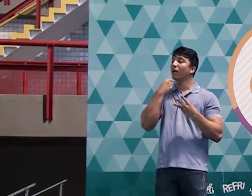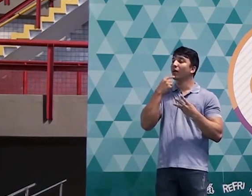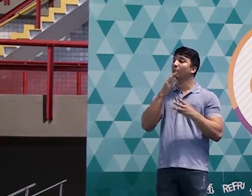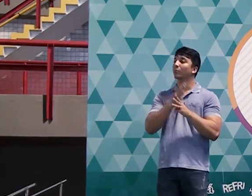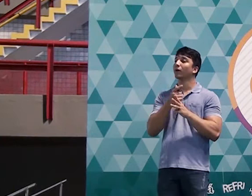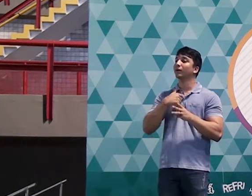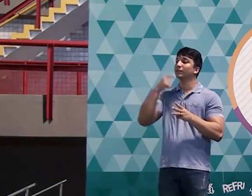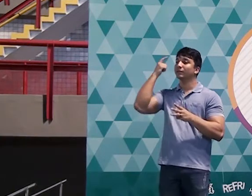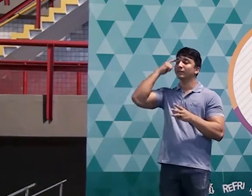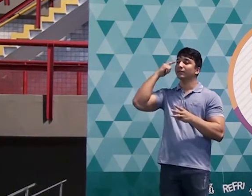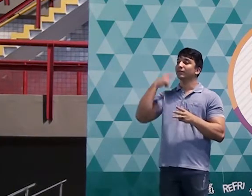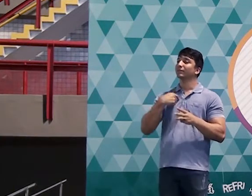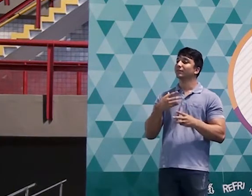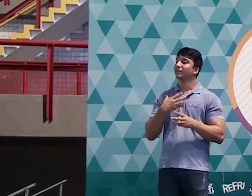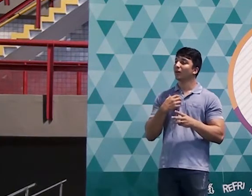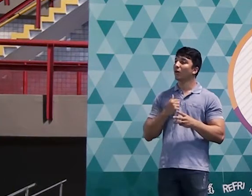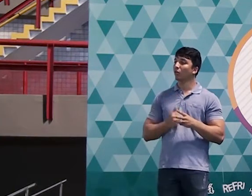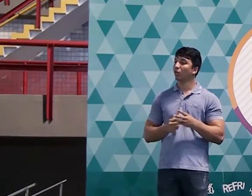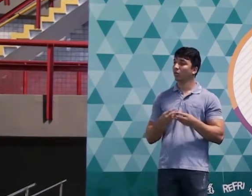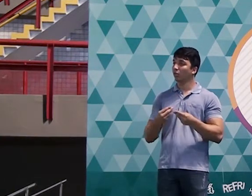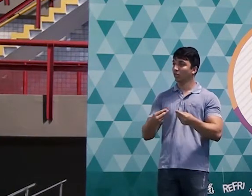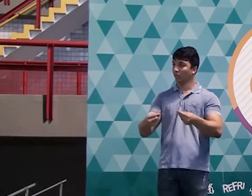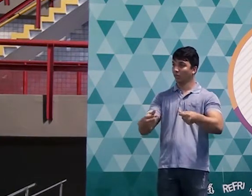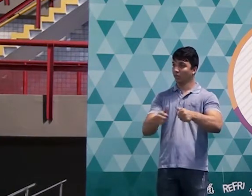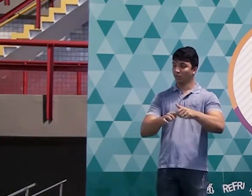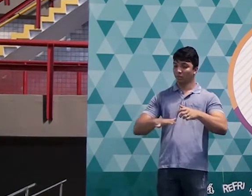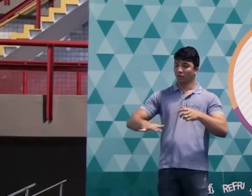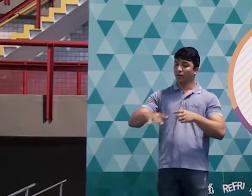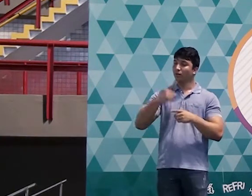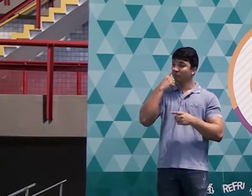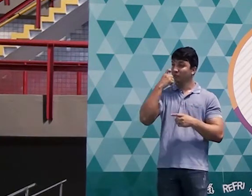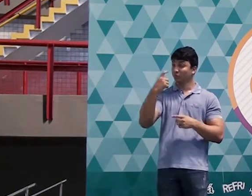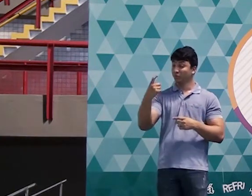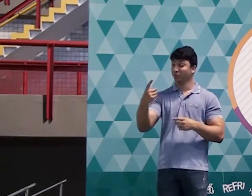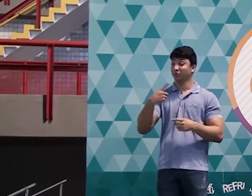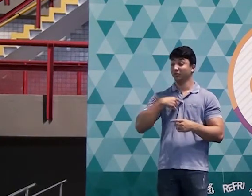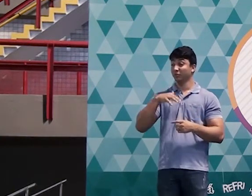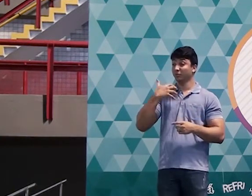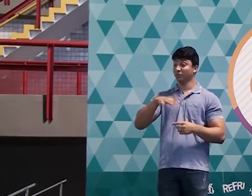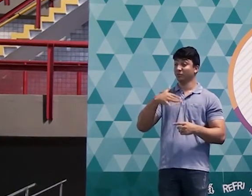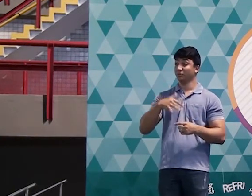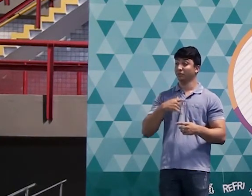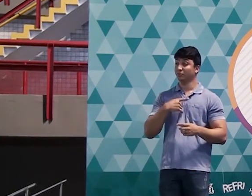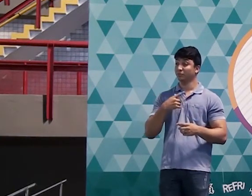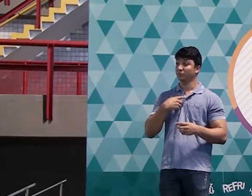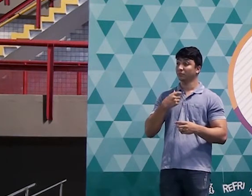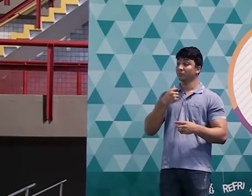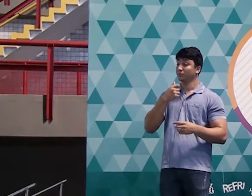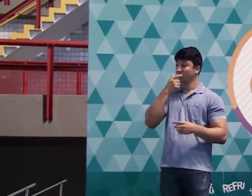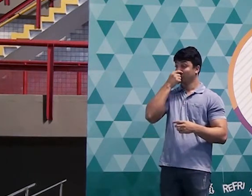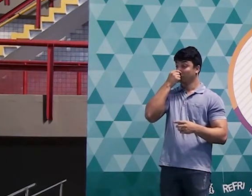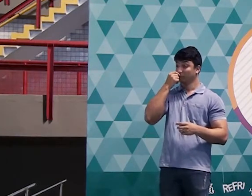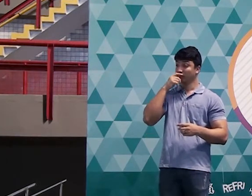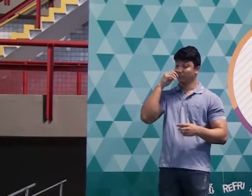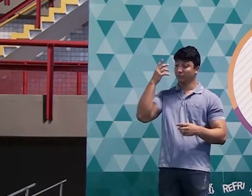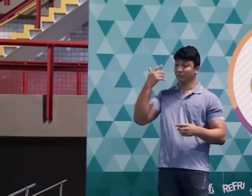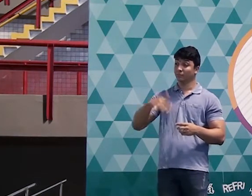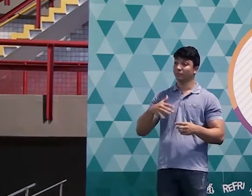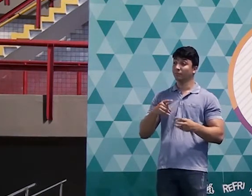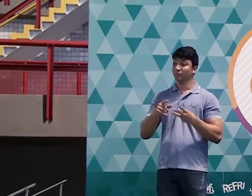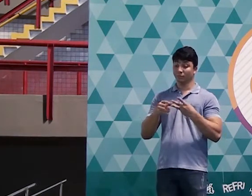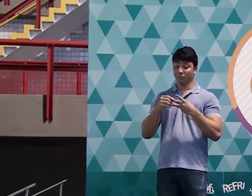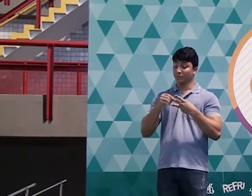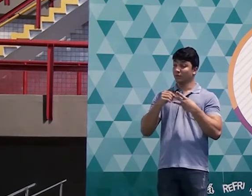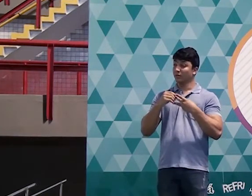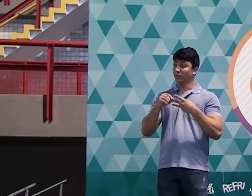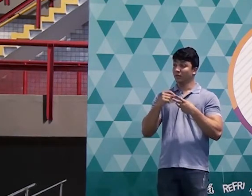está pensando, tá? Você já deve estar imaginando o cheiro. É esse aí mesmo, que dá vontade de raspar o nariz no cimento quente